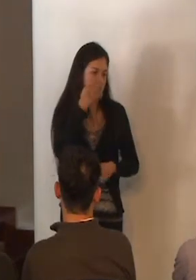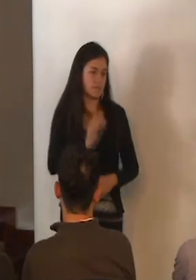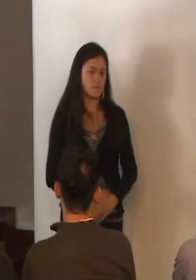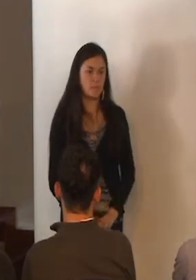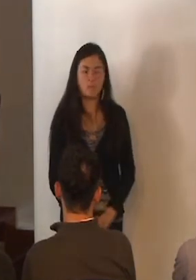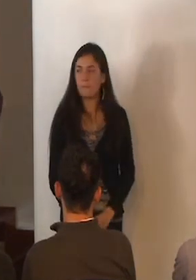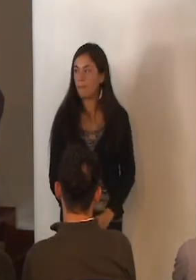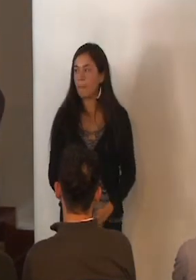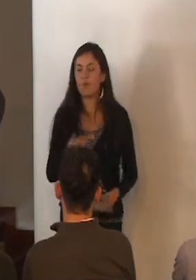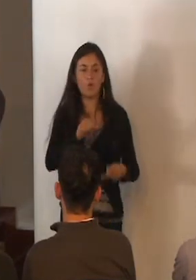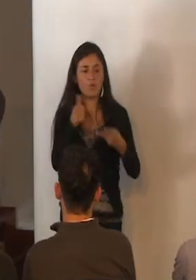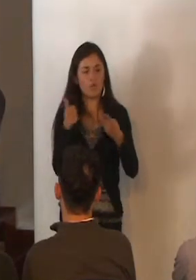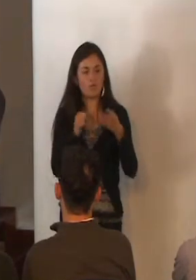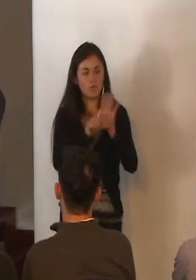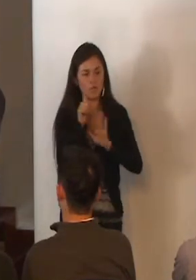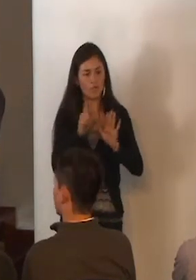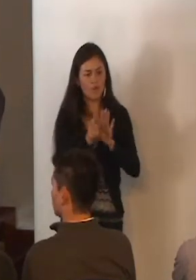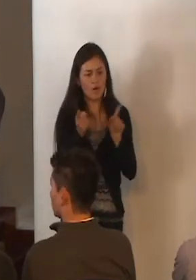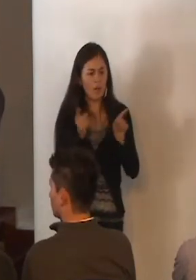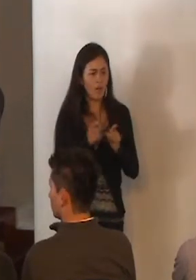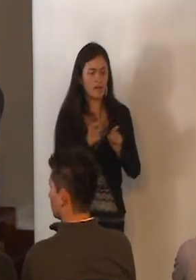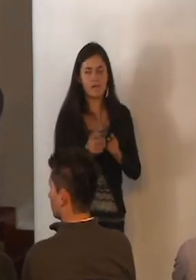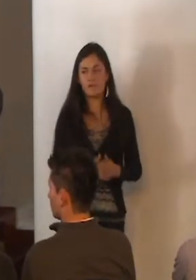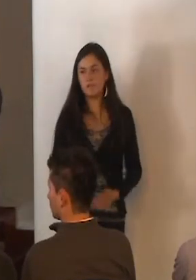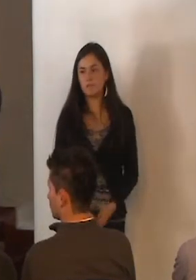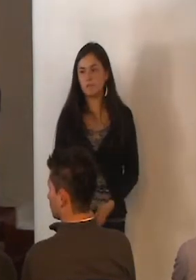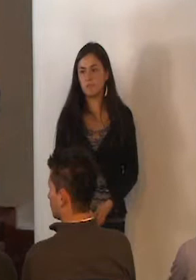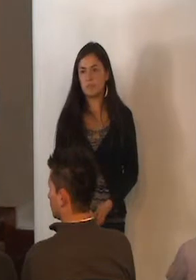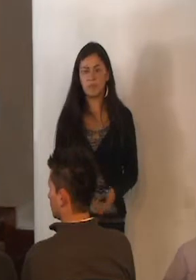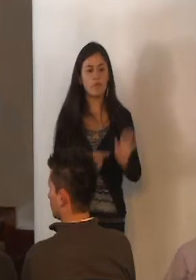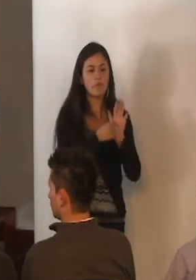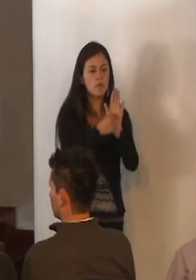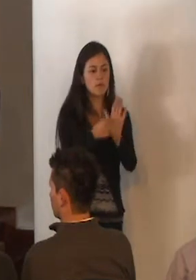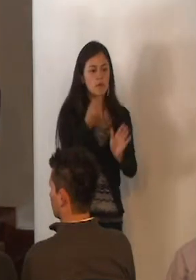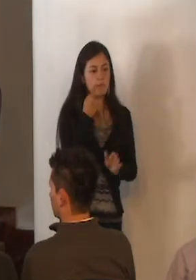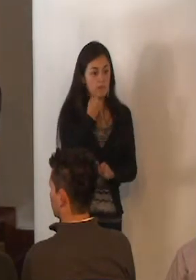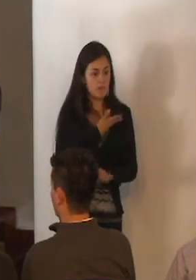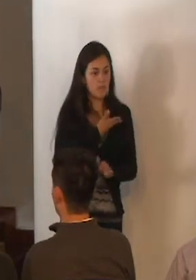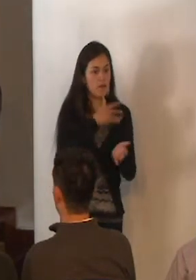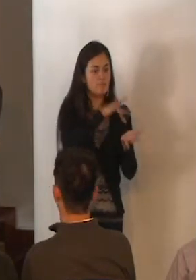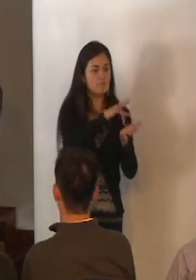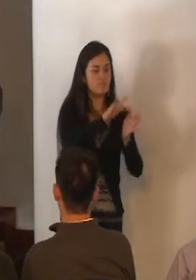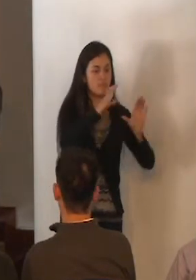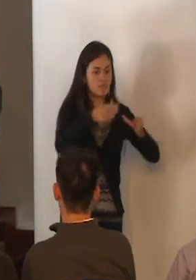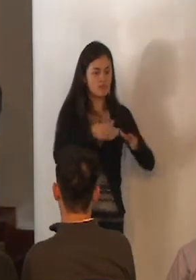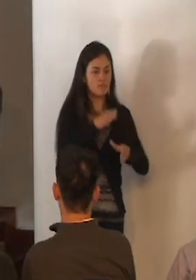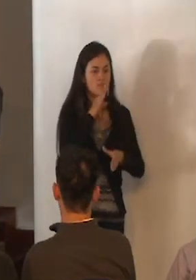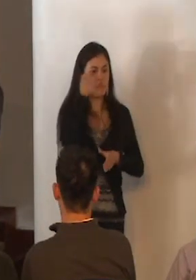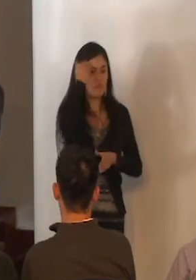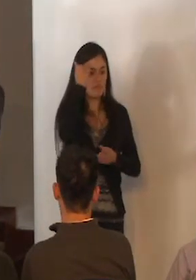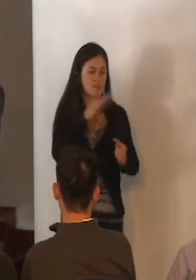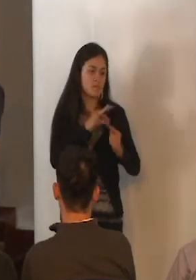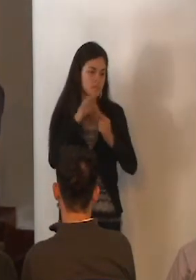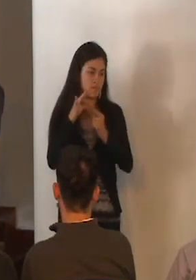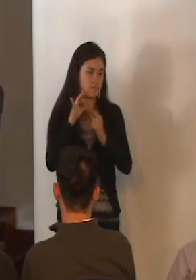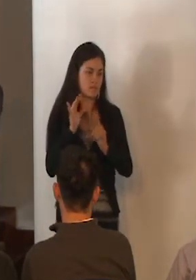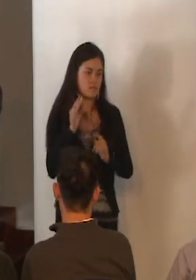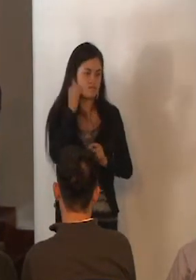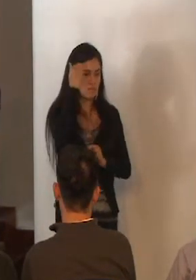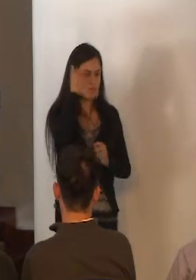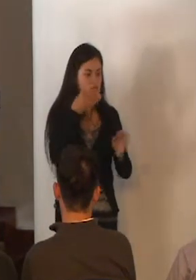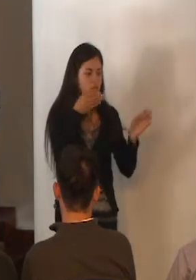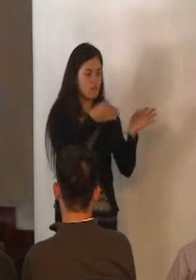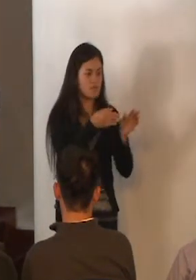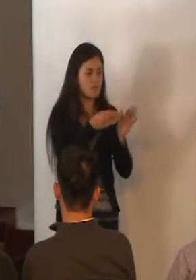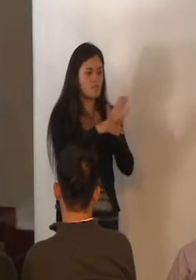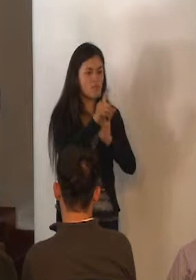un video, el último videito chiquitico, en donde muestra los padres asisten a un curso con una profesora especial y